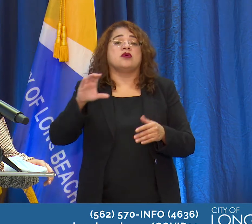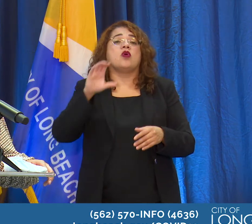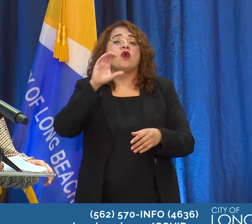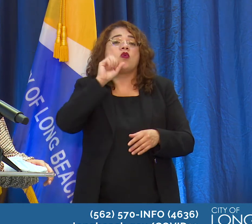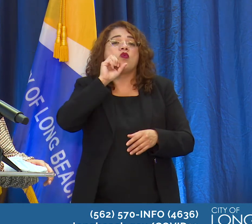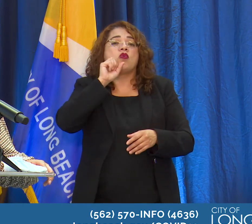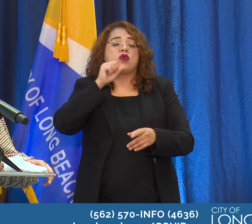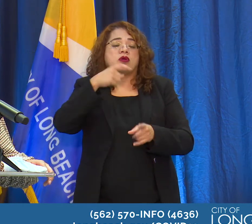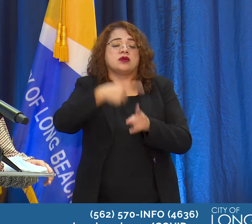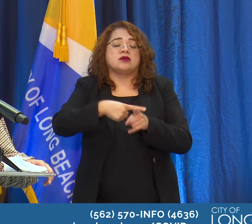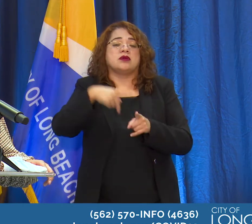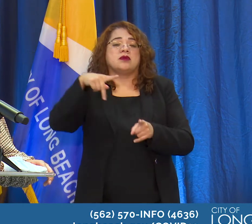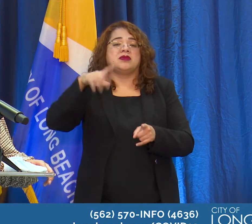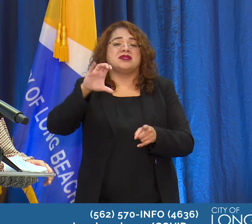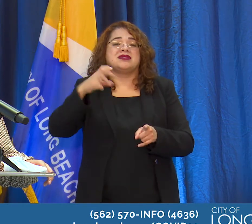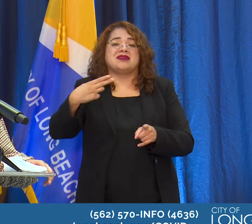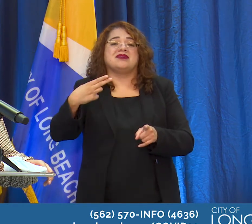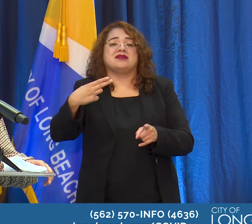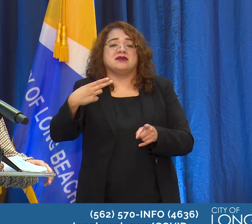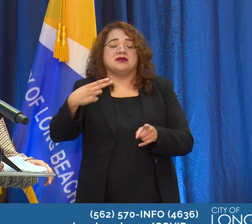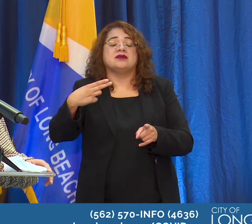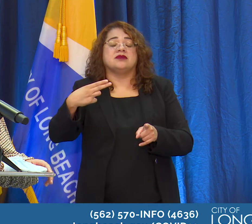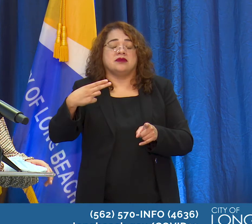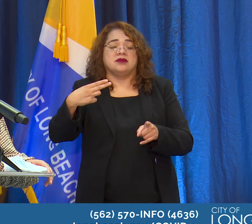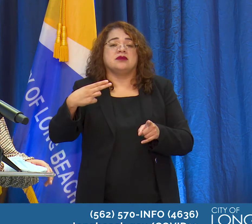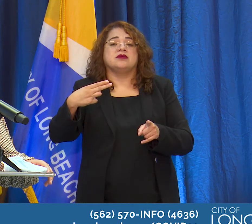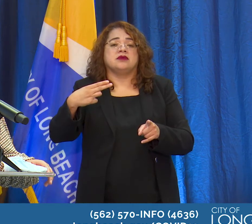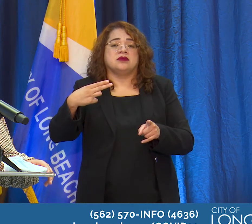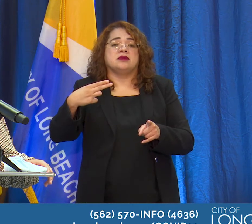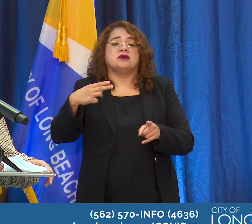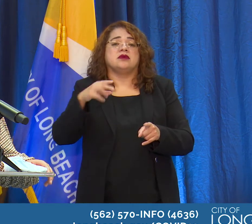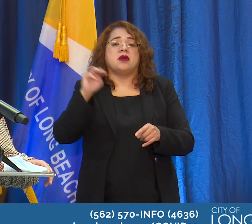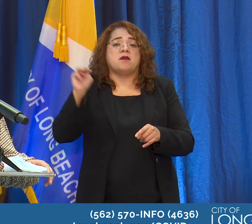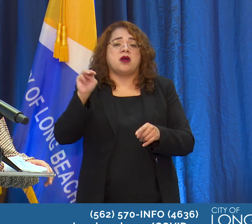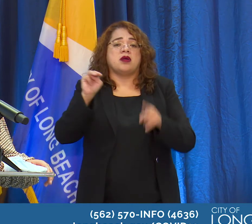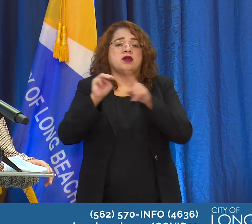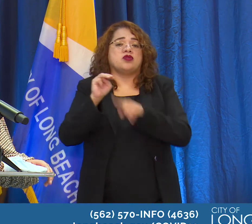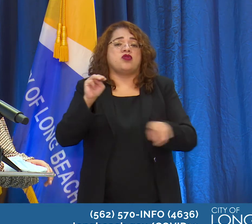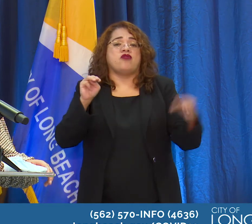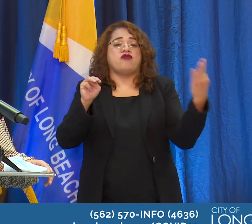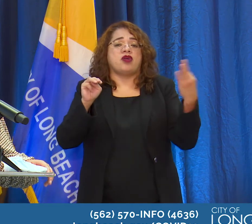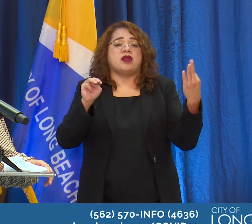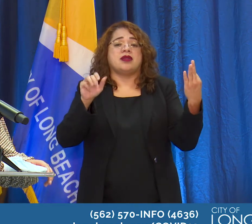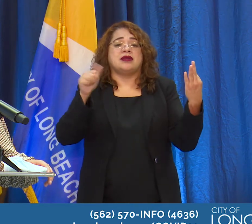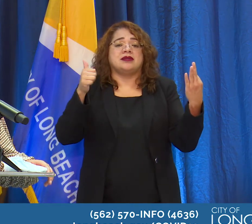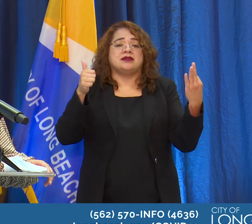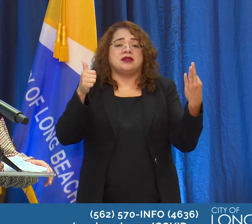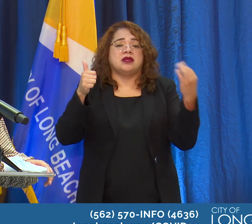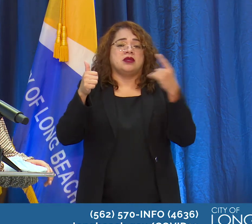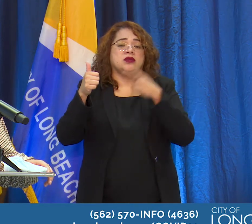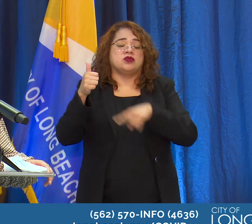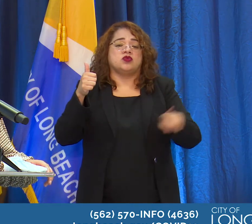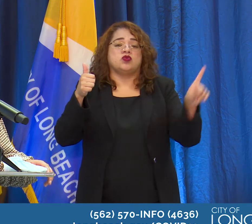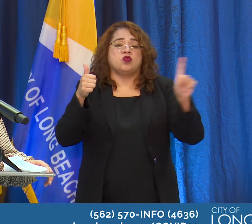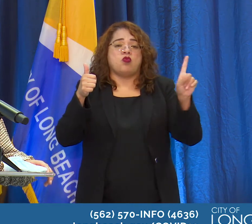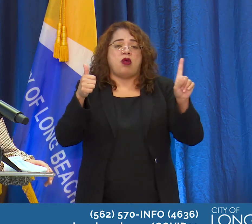Orange y Pacific Coast Highway, está ofreciendo exámenes de lunes a viernes entre las 10 de la mañana a 1 de la tarde.